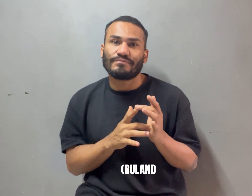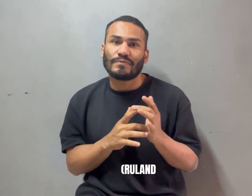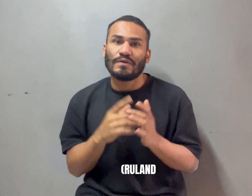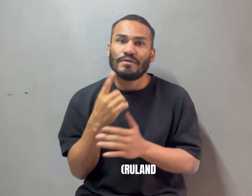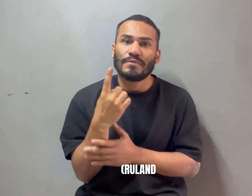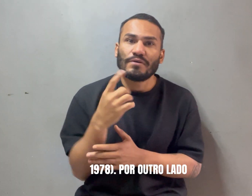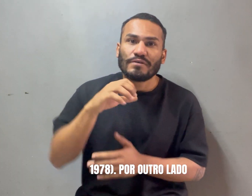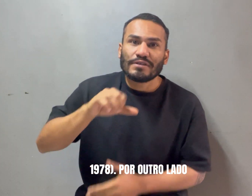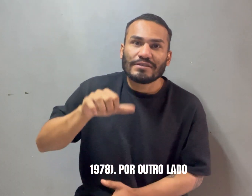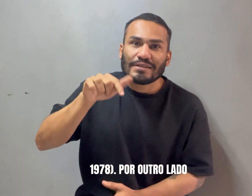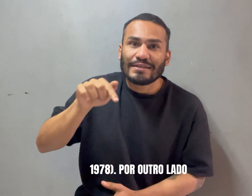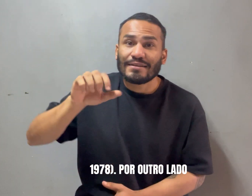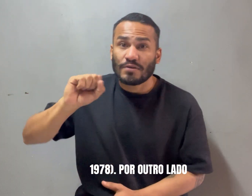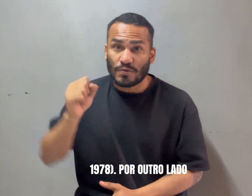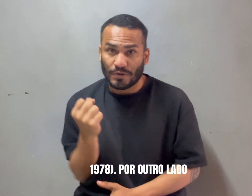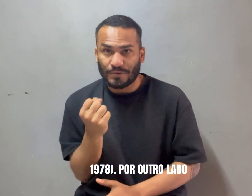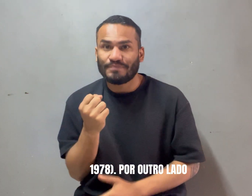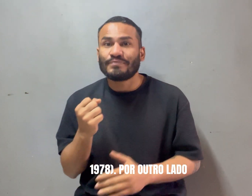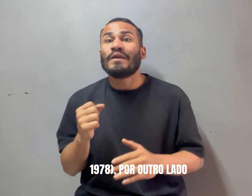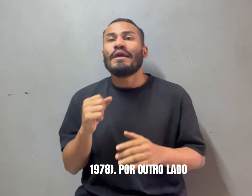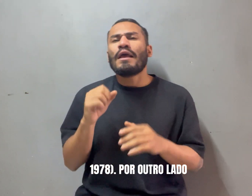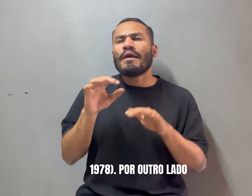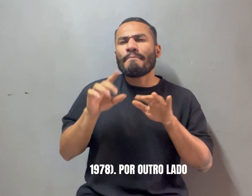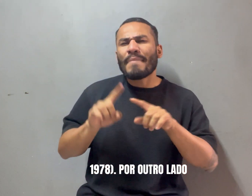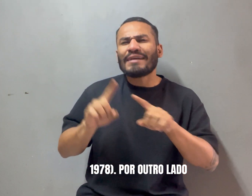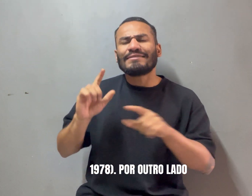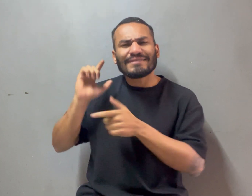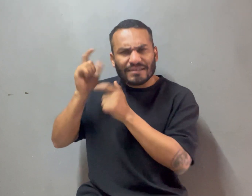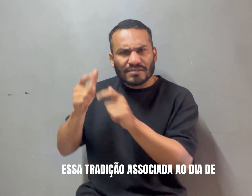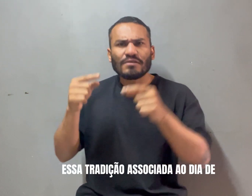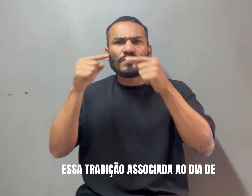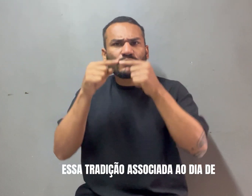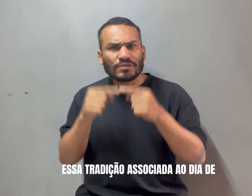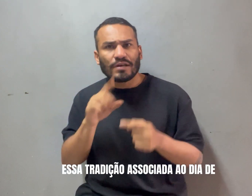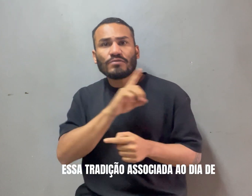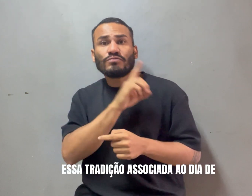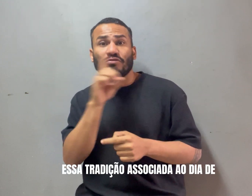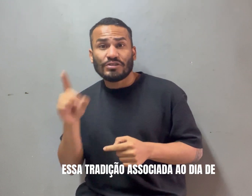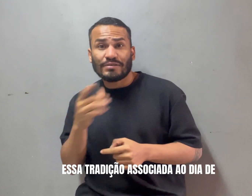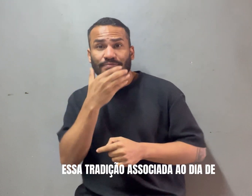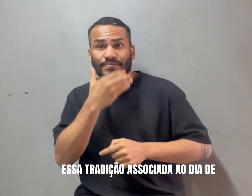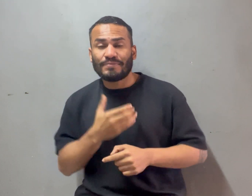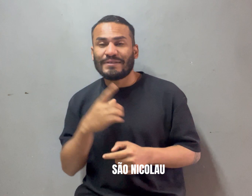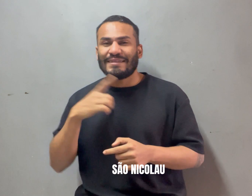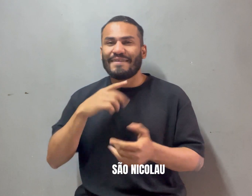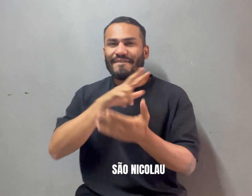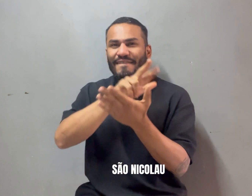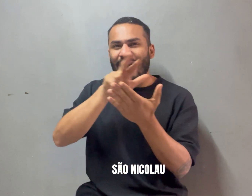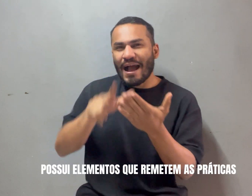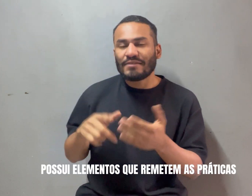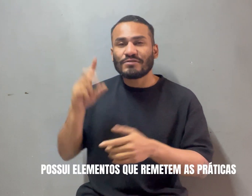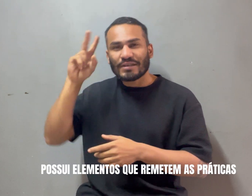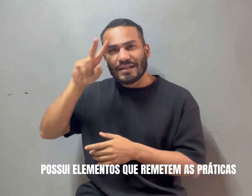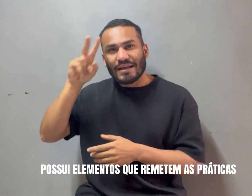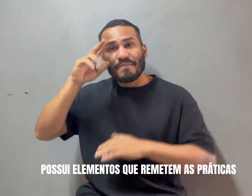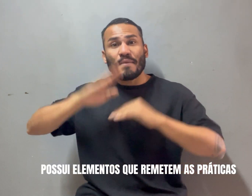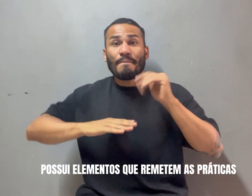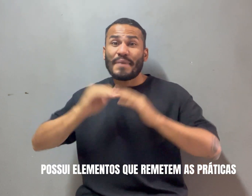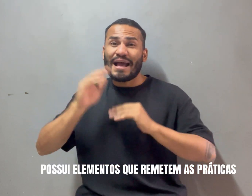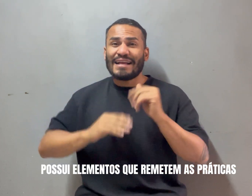Ruland, 1978. Por outro lado, essa tradição associada ao dia de São Nicolau possui elementos que remetem às